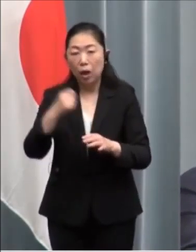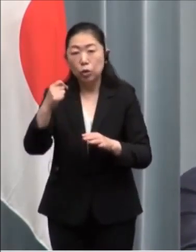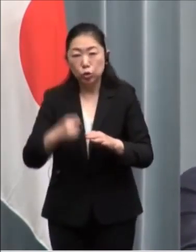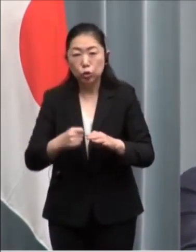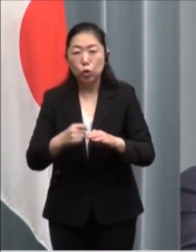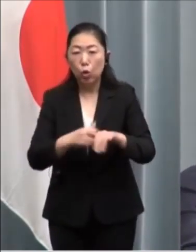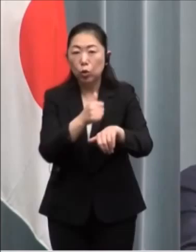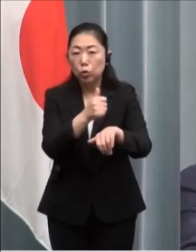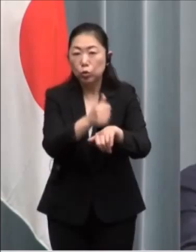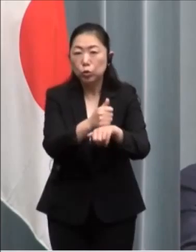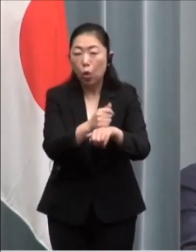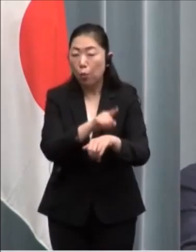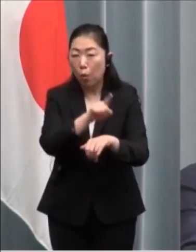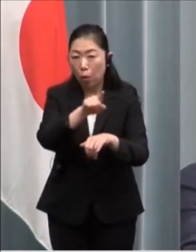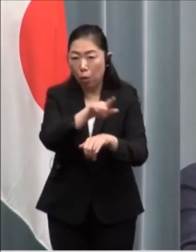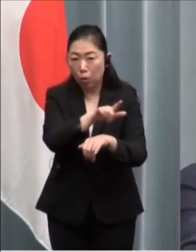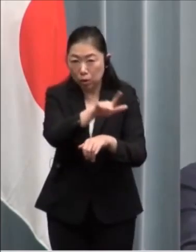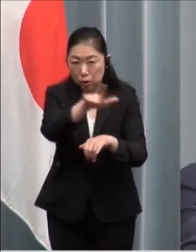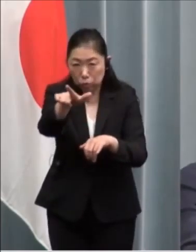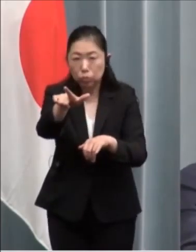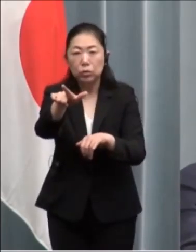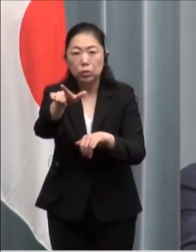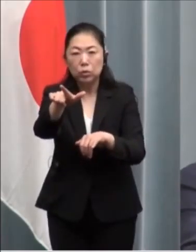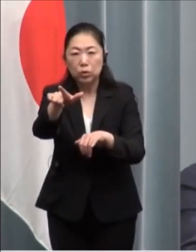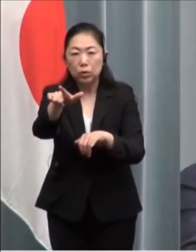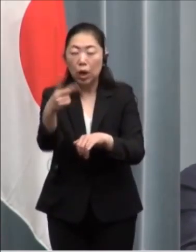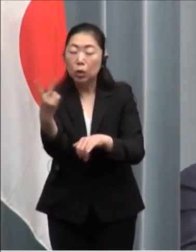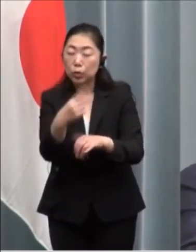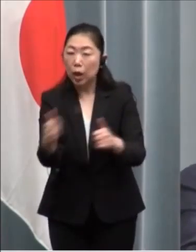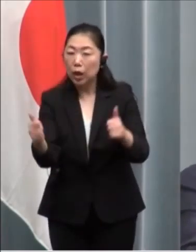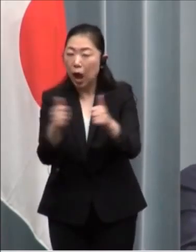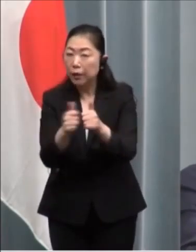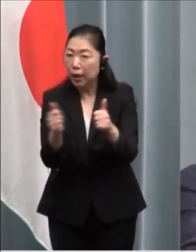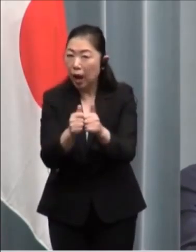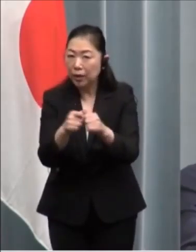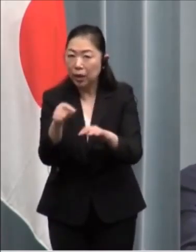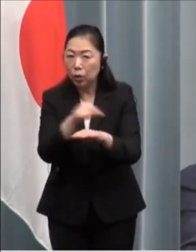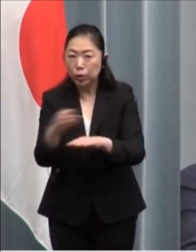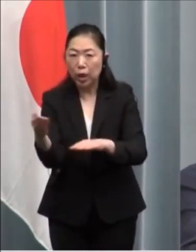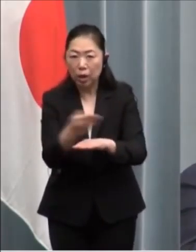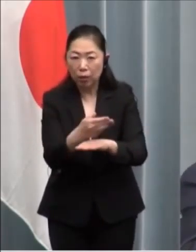席も行かれますが、日中の首脳会談の予定というのはないんでしょうか。 そこは今